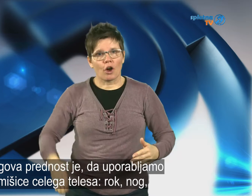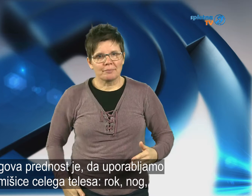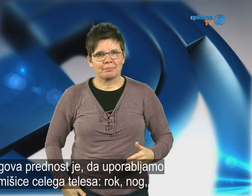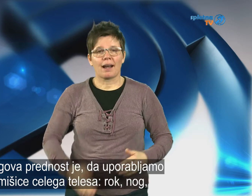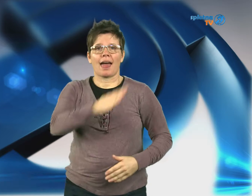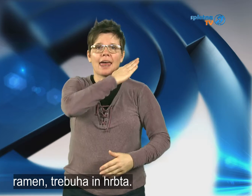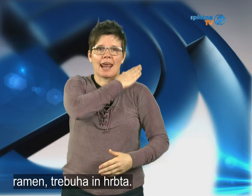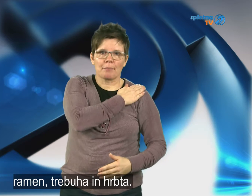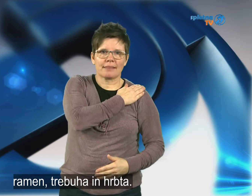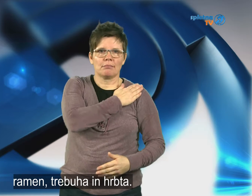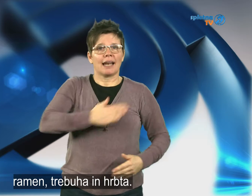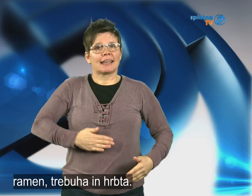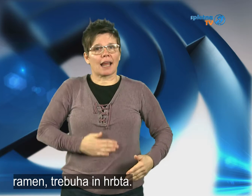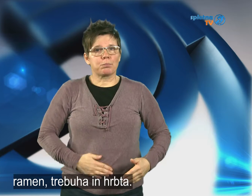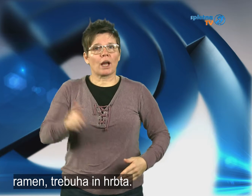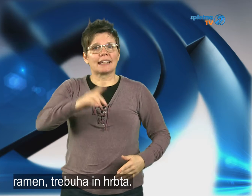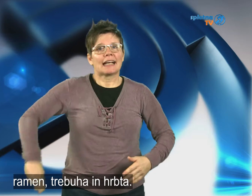hrbta.